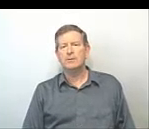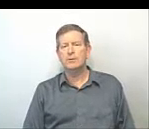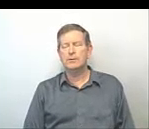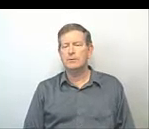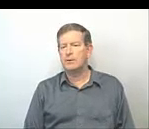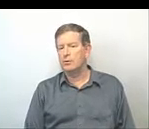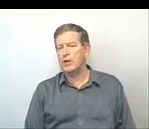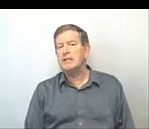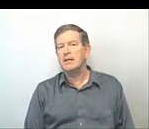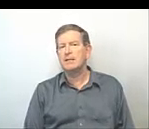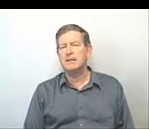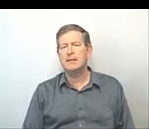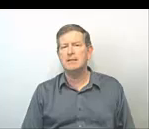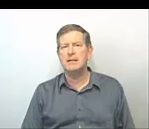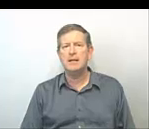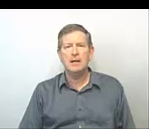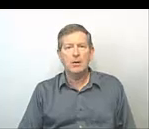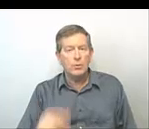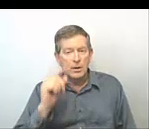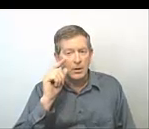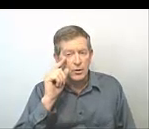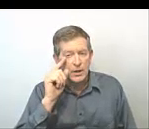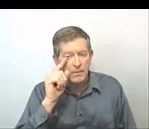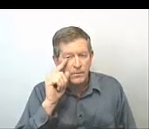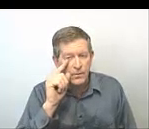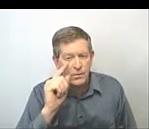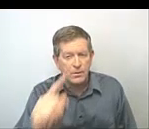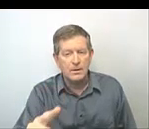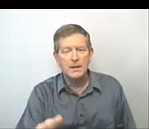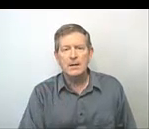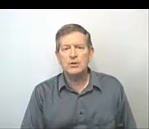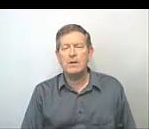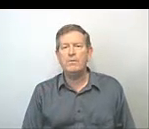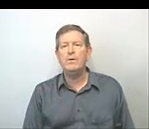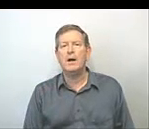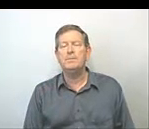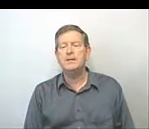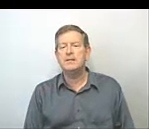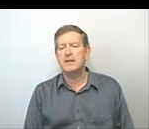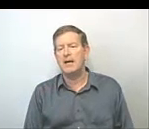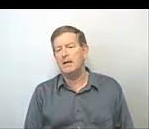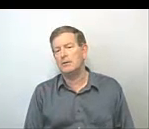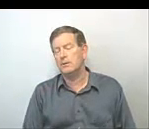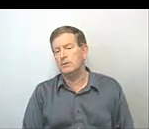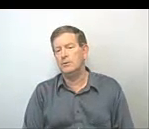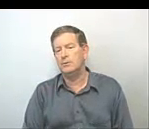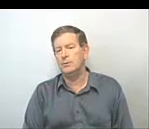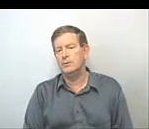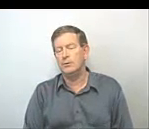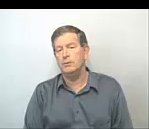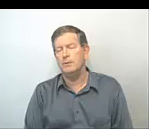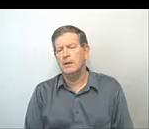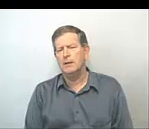photo que j'ai tirée cet été, où, quand j'ai vu un petit cerf,